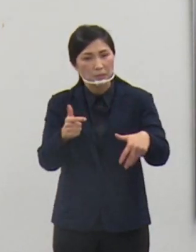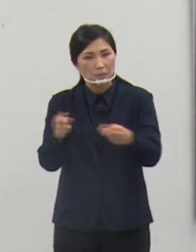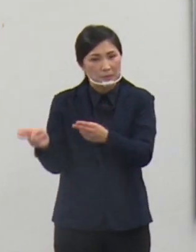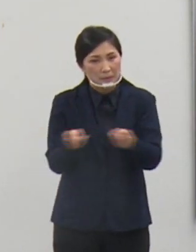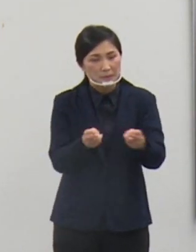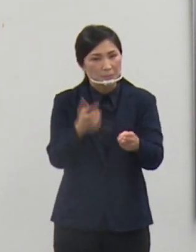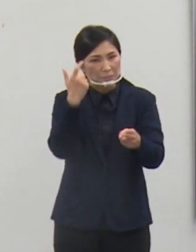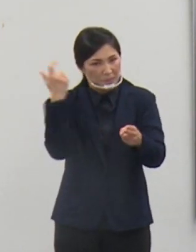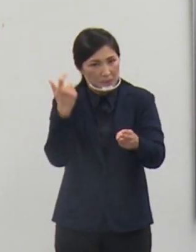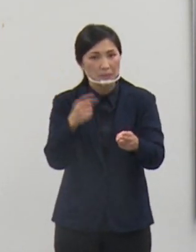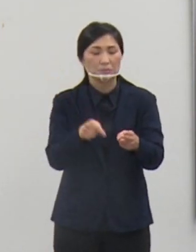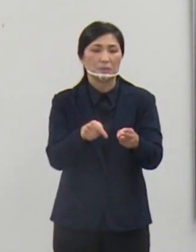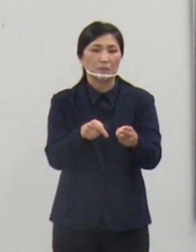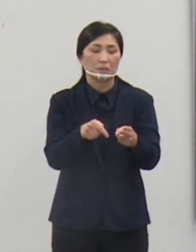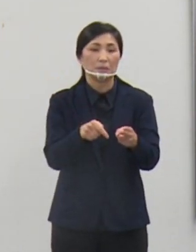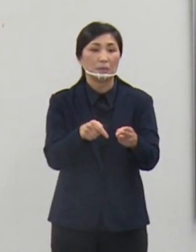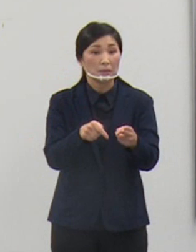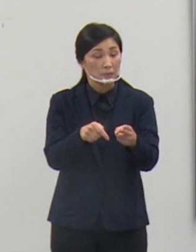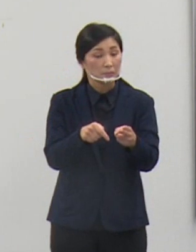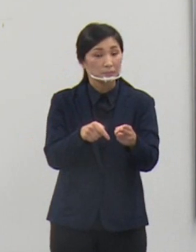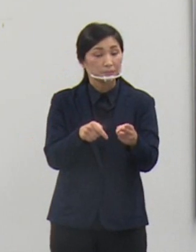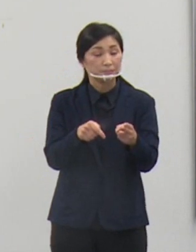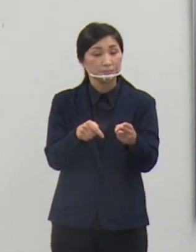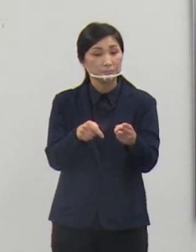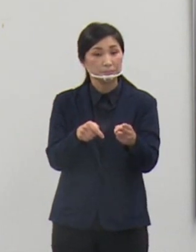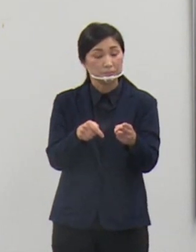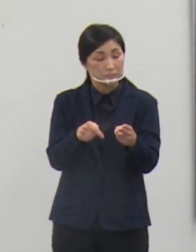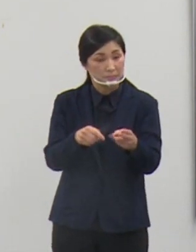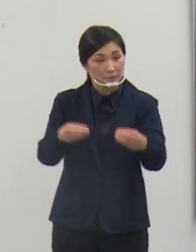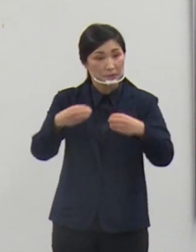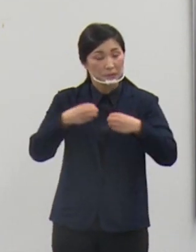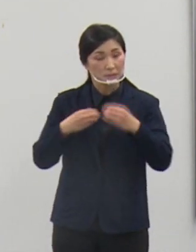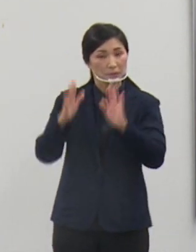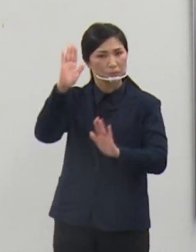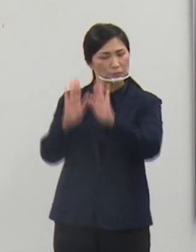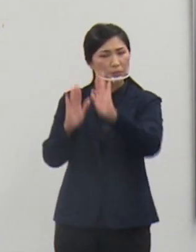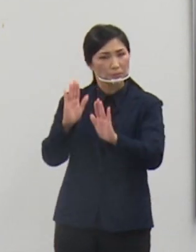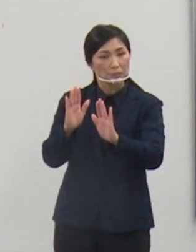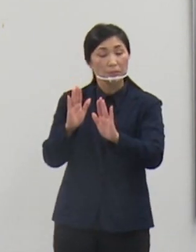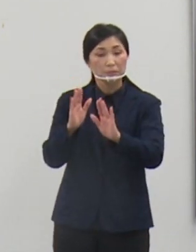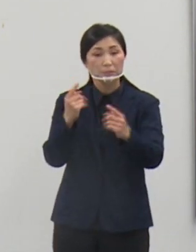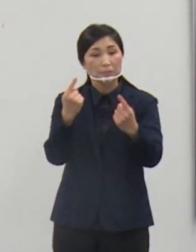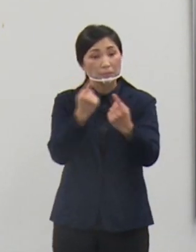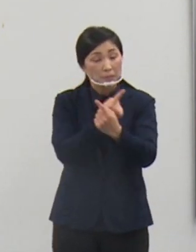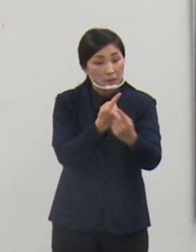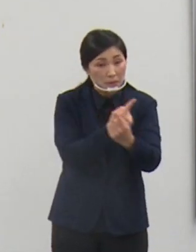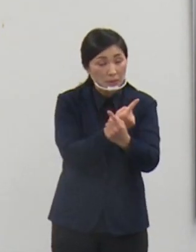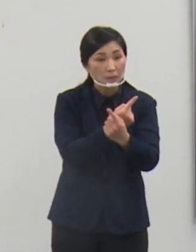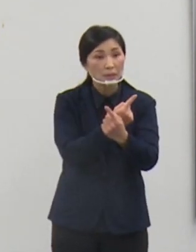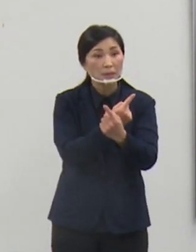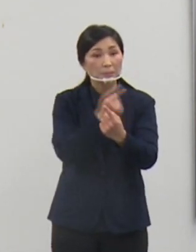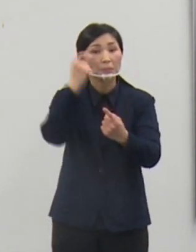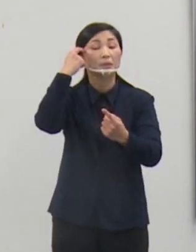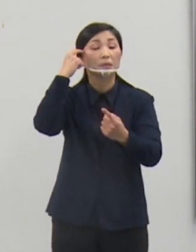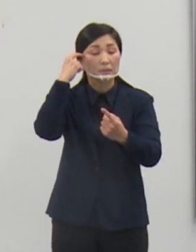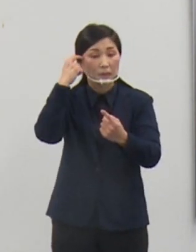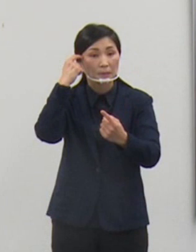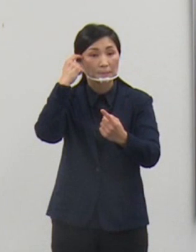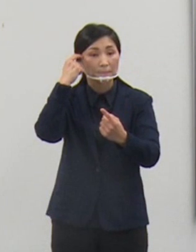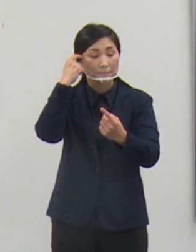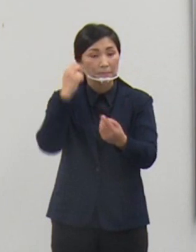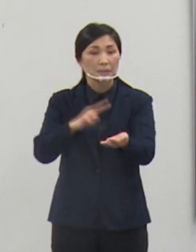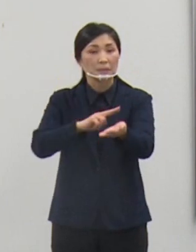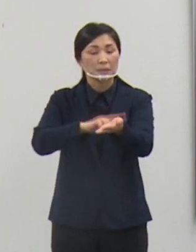中、軽症者の割合が増加するなどの感染状況の変化等を踏まえ、医療逼迫の状